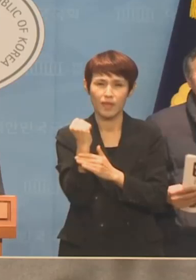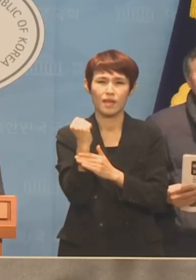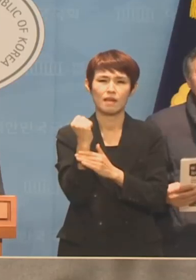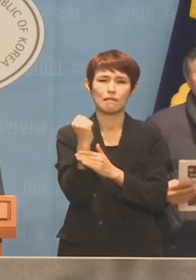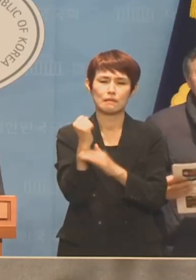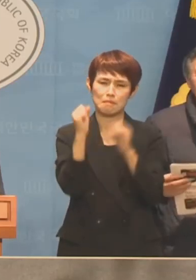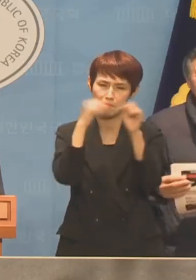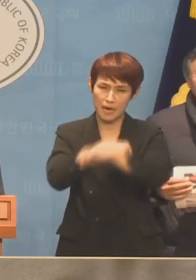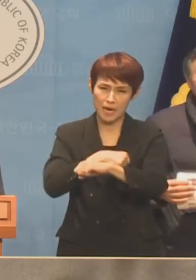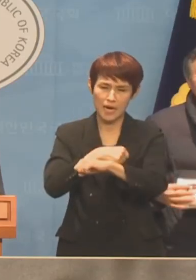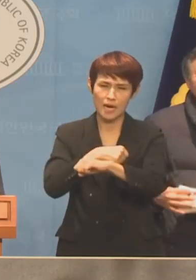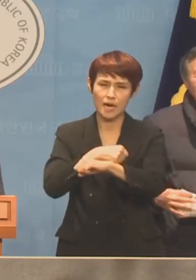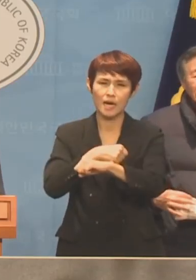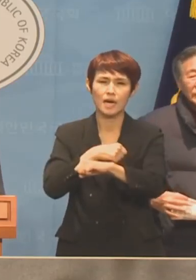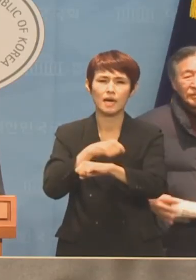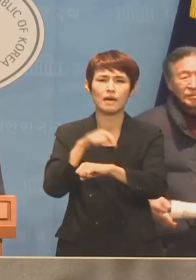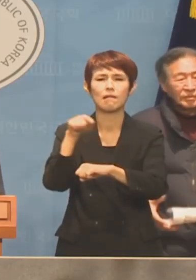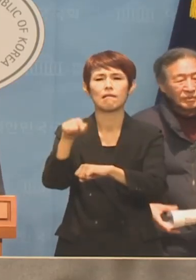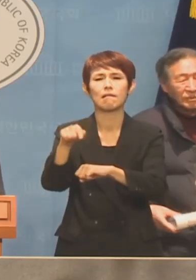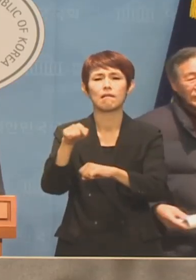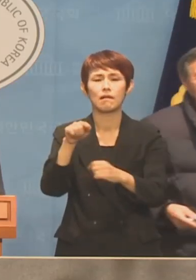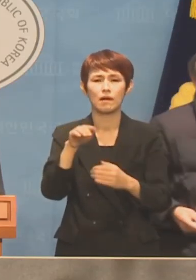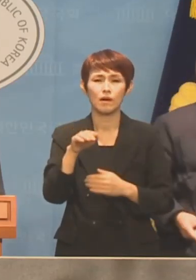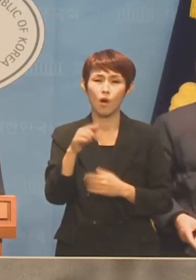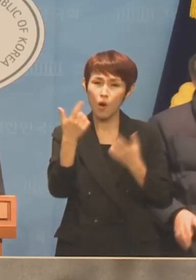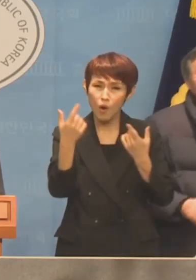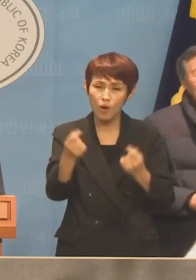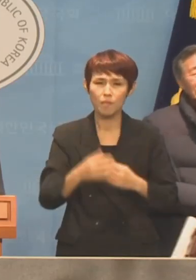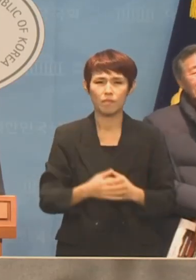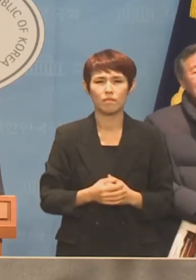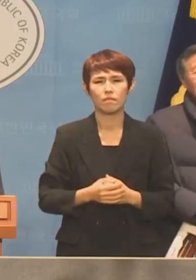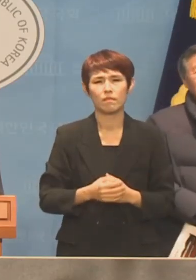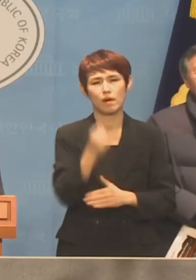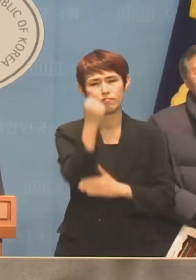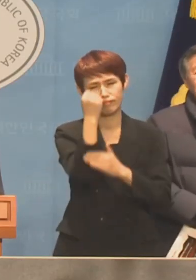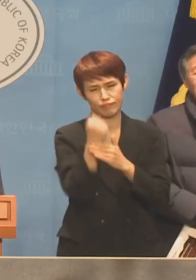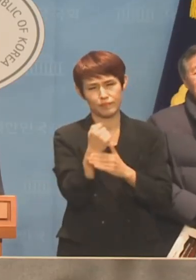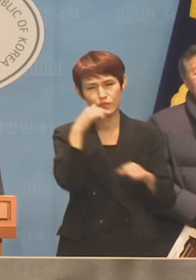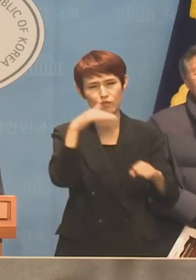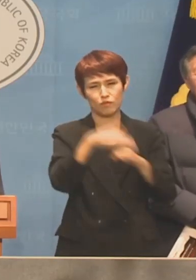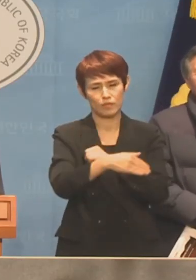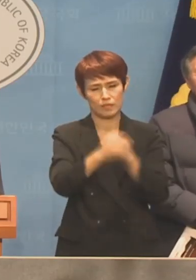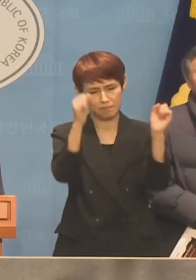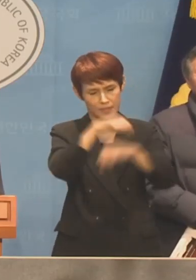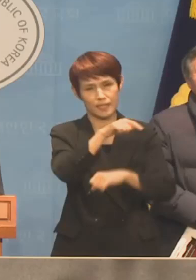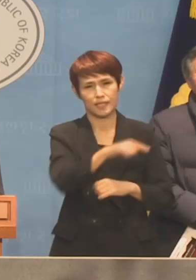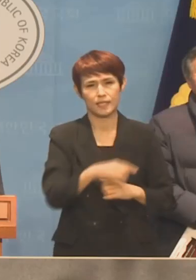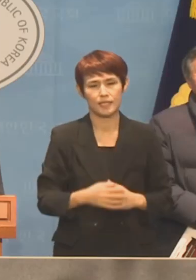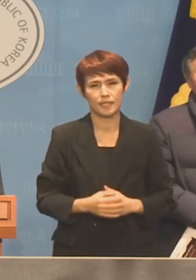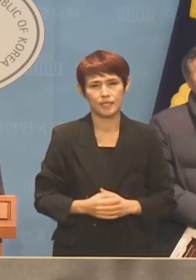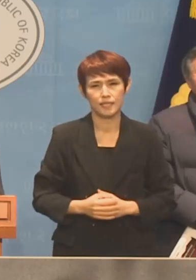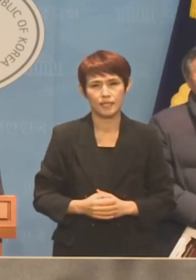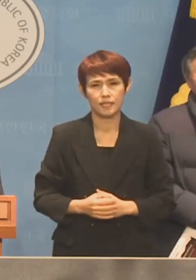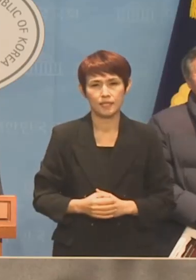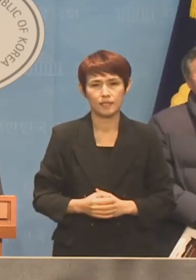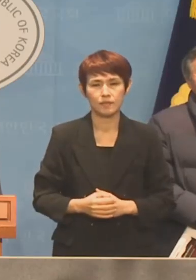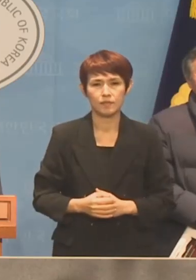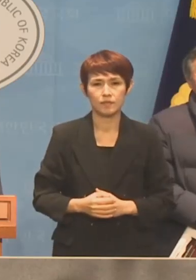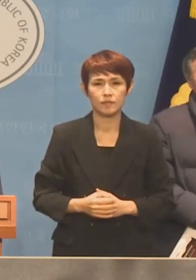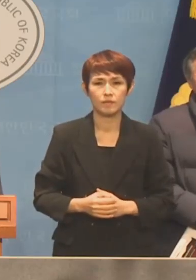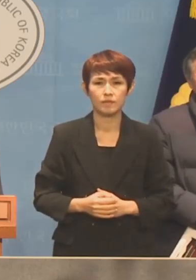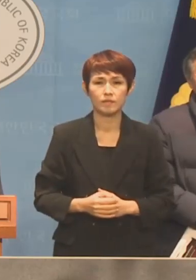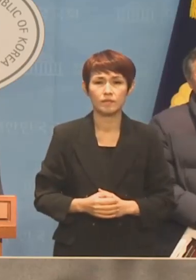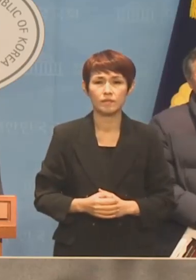굉장히 심각한 총체적인 부패와 만행, 민주주의의 파행으로 정권을 유지했습니다. 특히 여러분